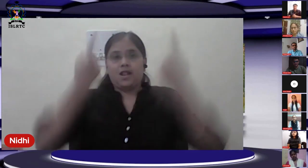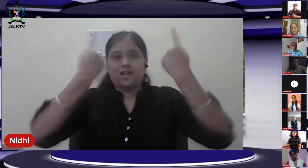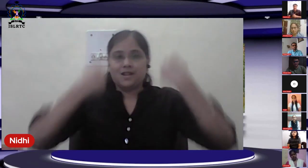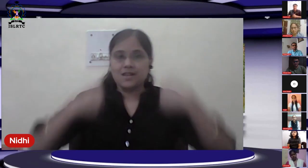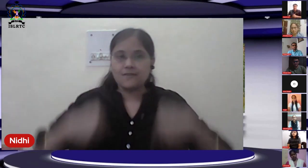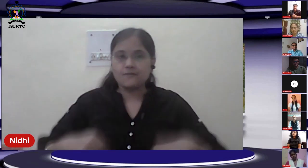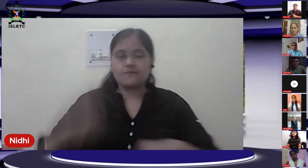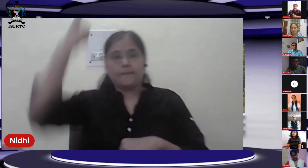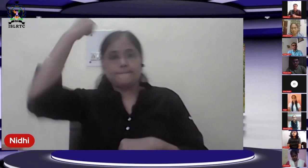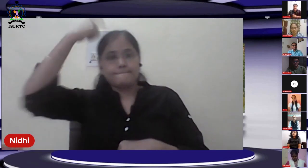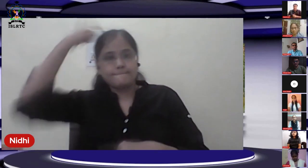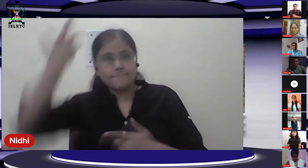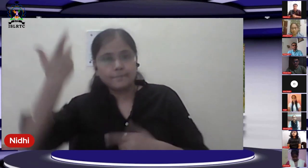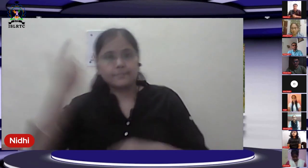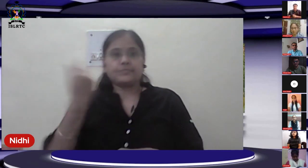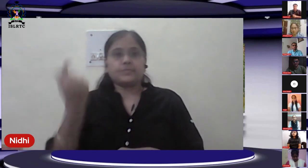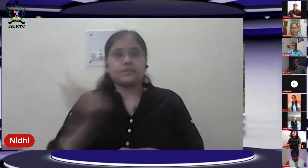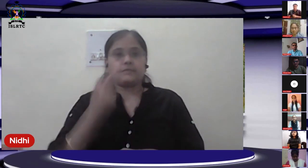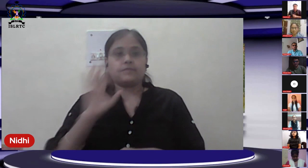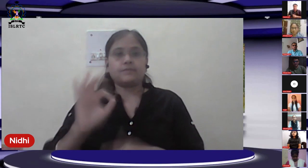एक कॉमन टेक्निक जो मैंने आपको बताई।